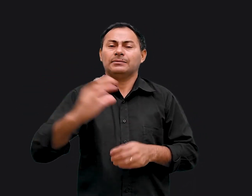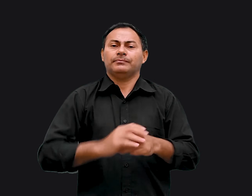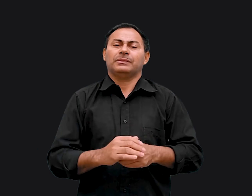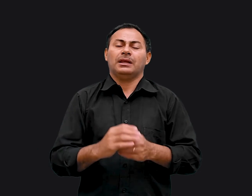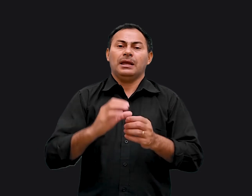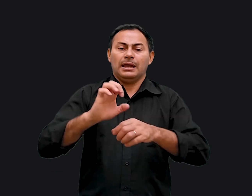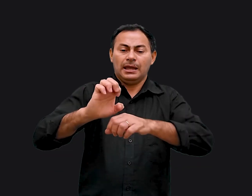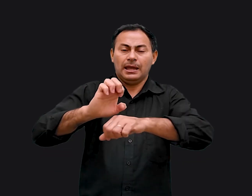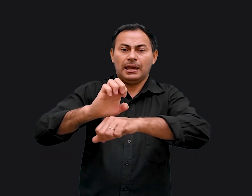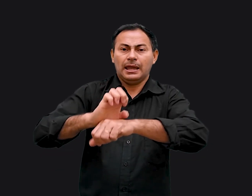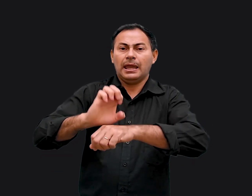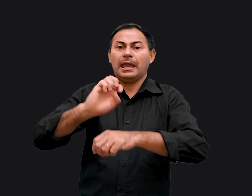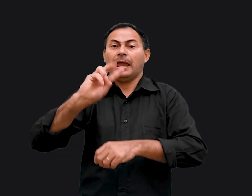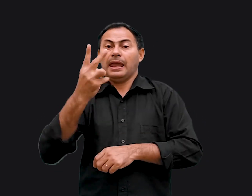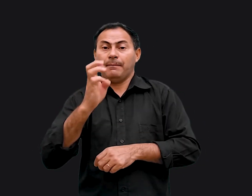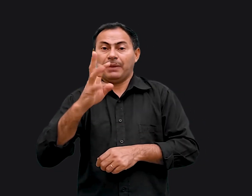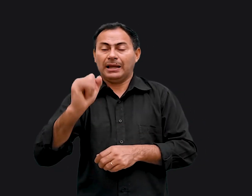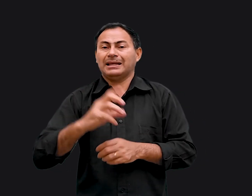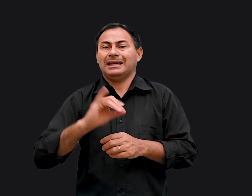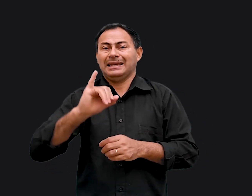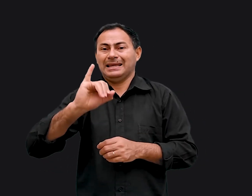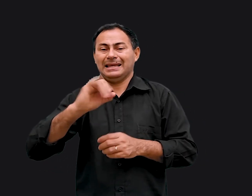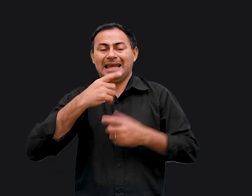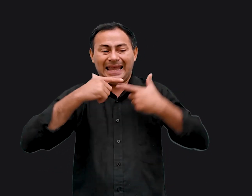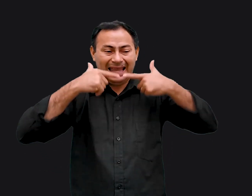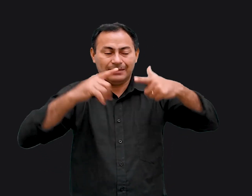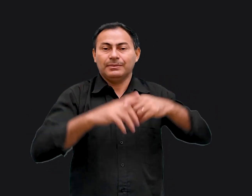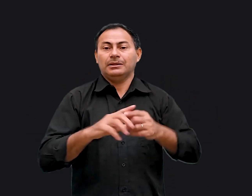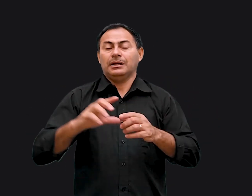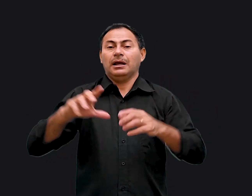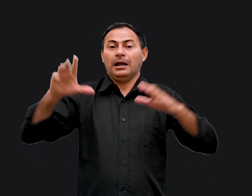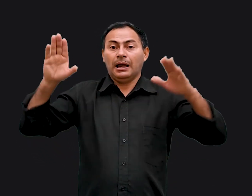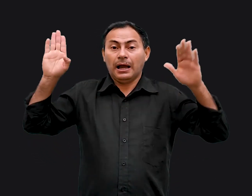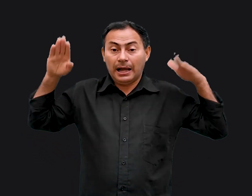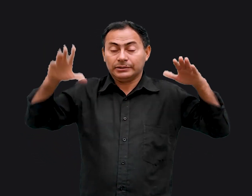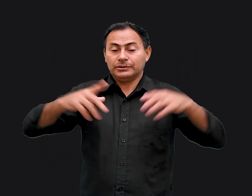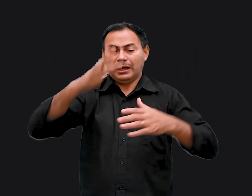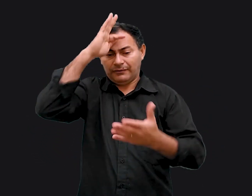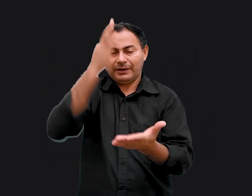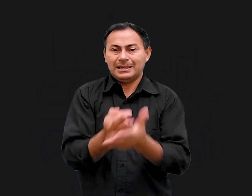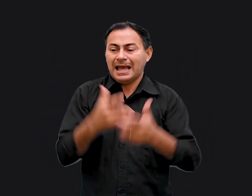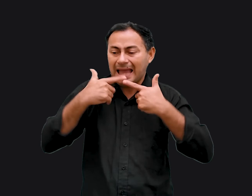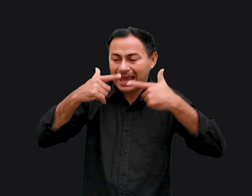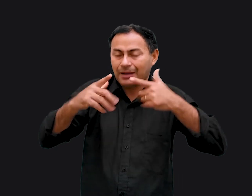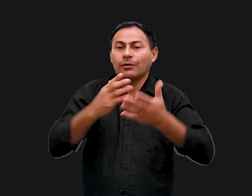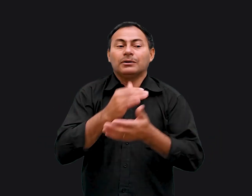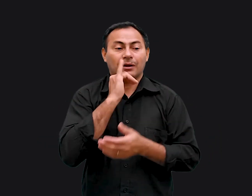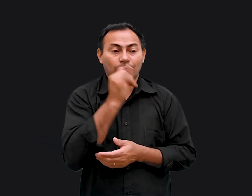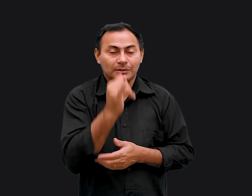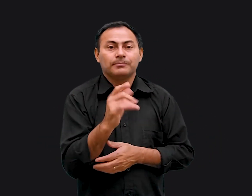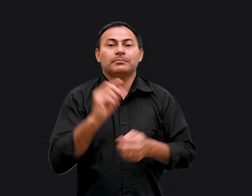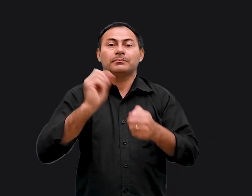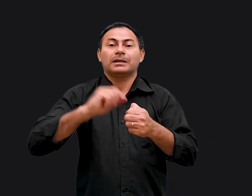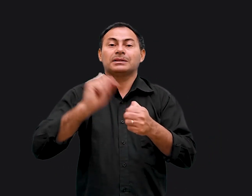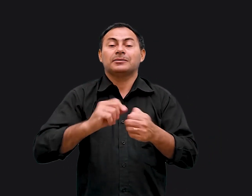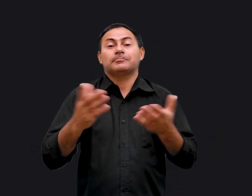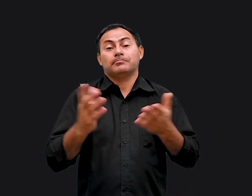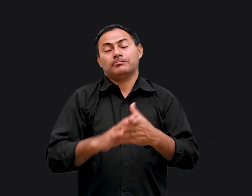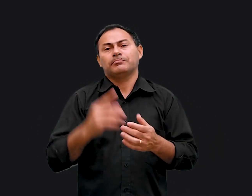hebraico significa risada. Deus não queria que esses heróis da fé esquecessem que riram dele quando ele contou o que ia fazer.